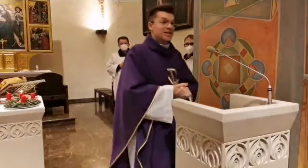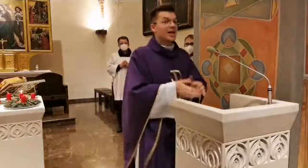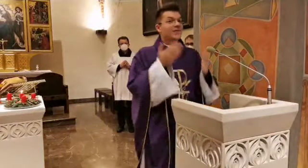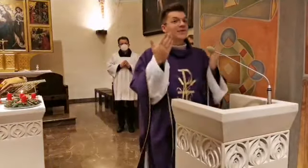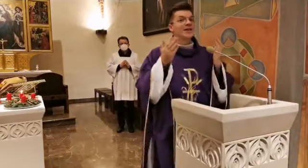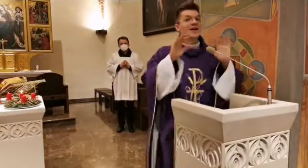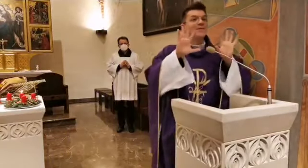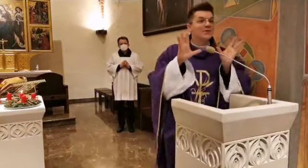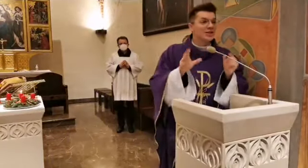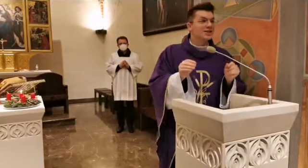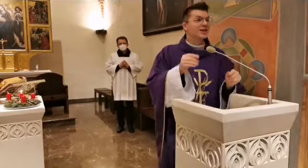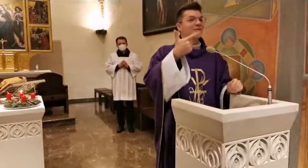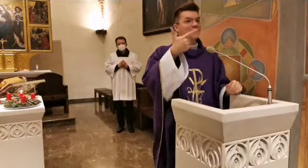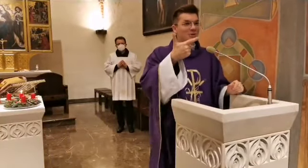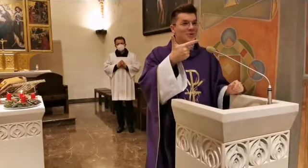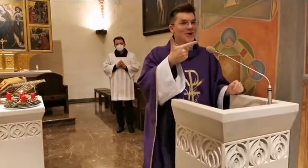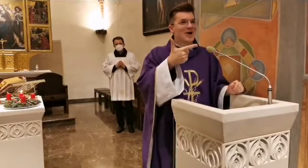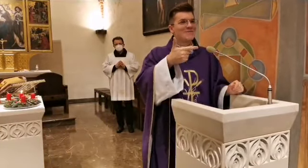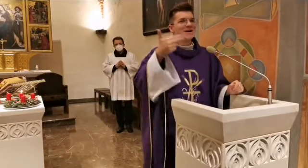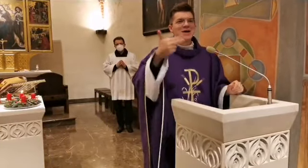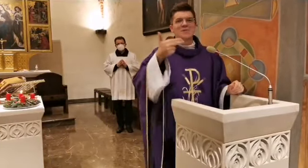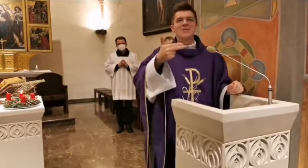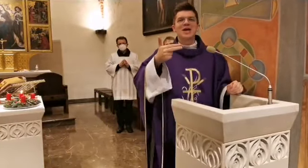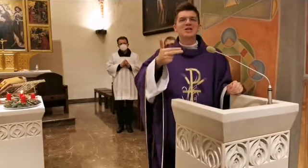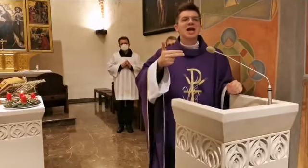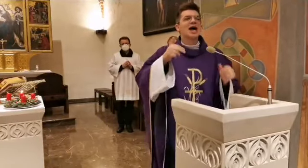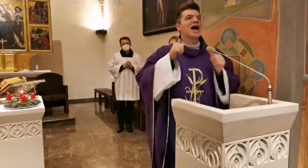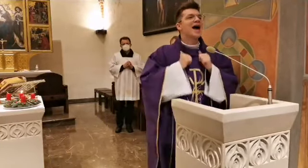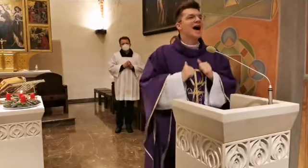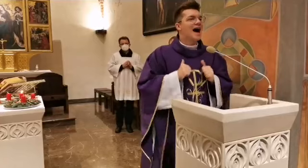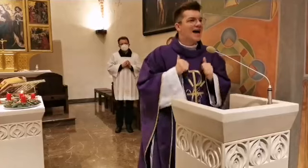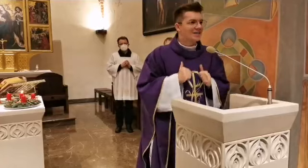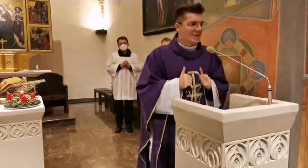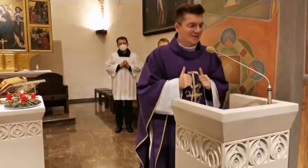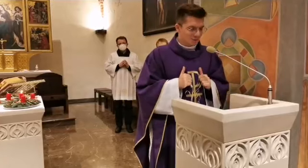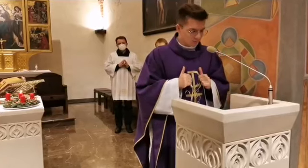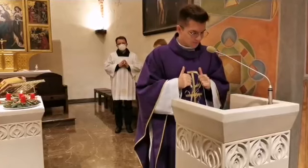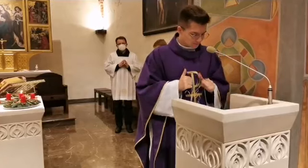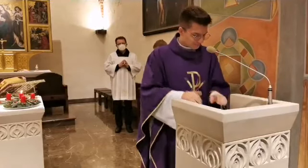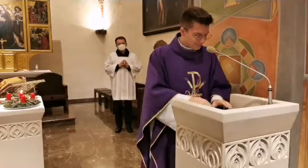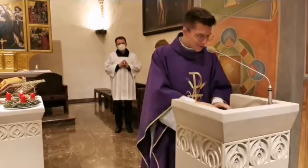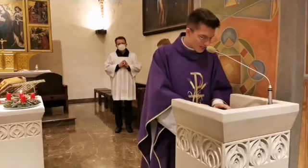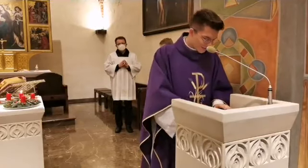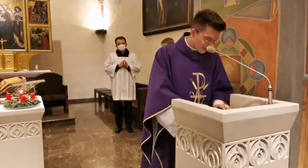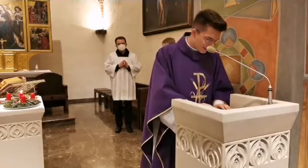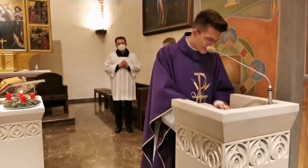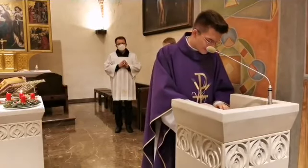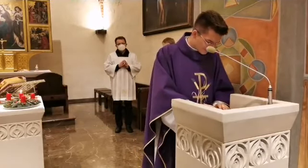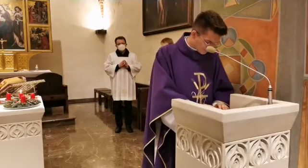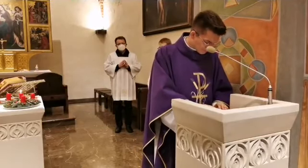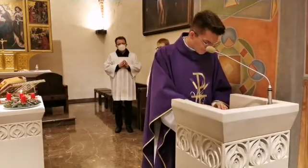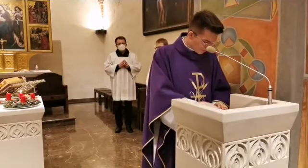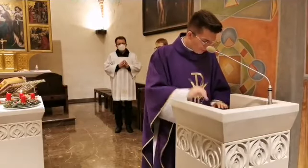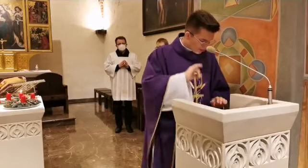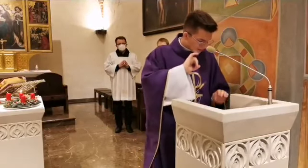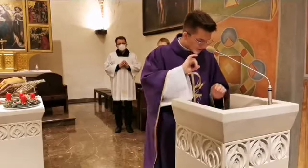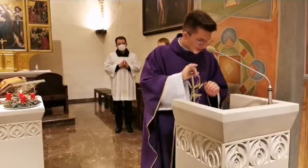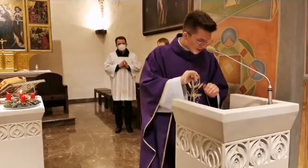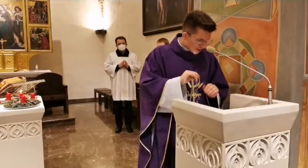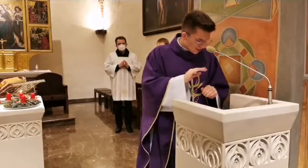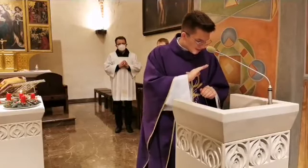A więc witam wszystkich w drugą niedzielę Adwentu. Msza Święta